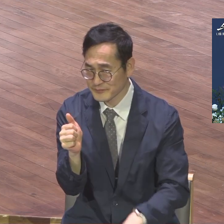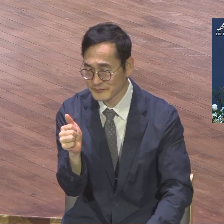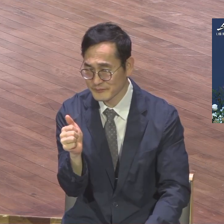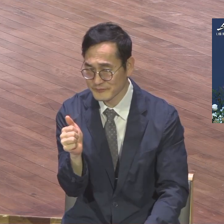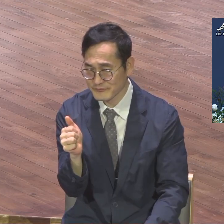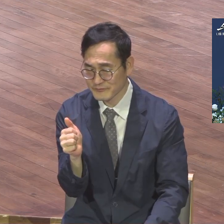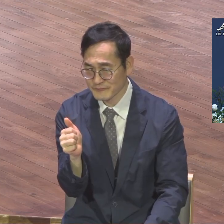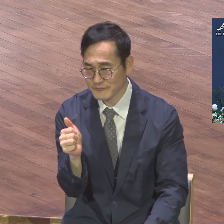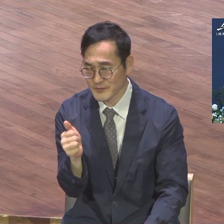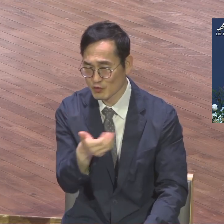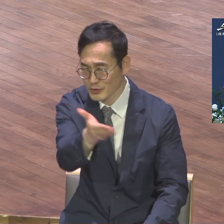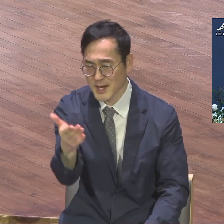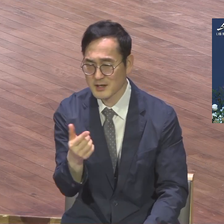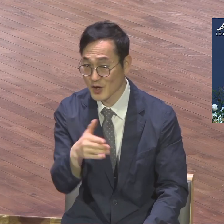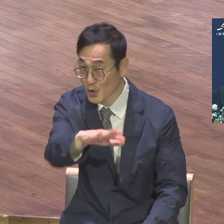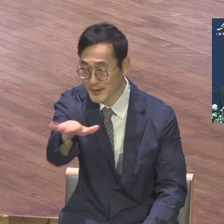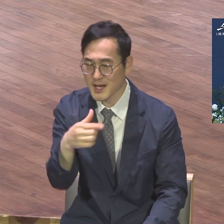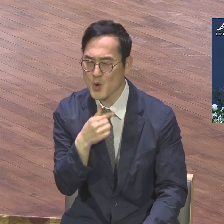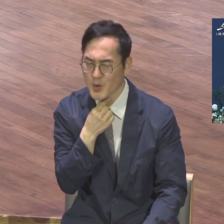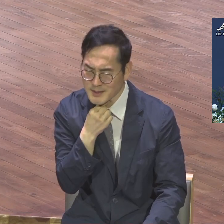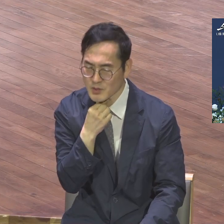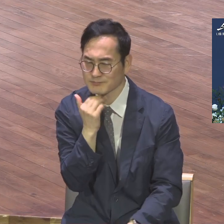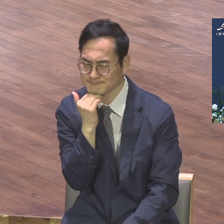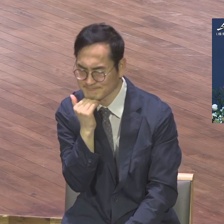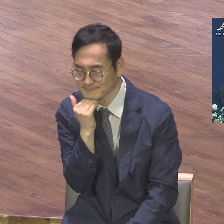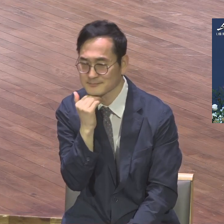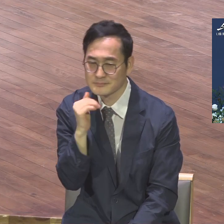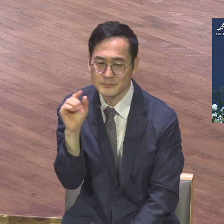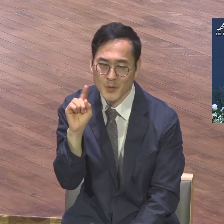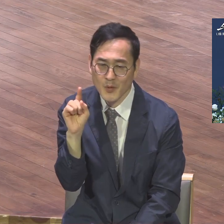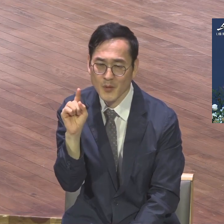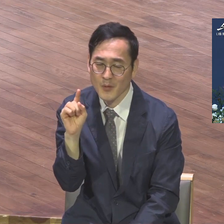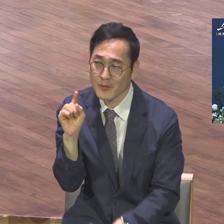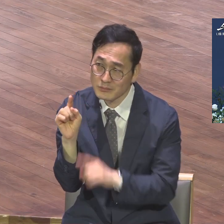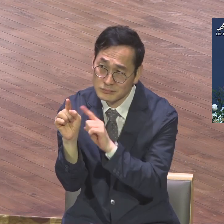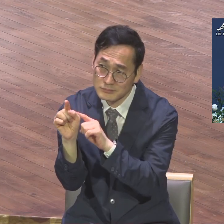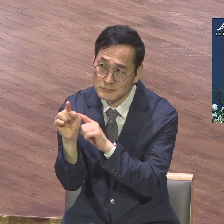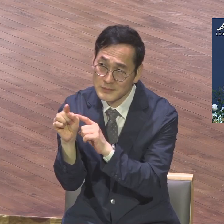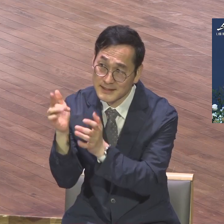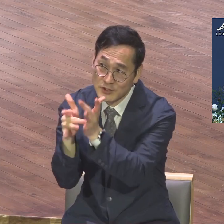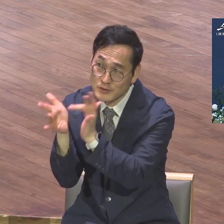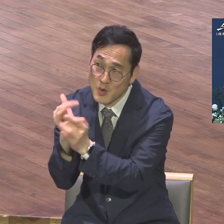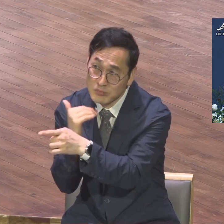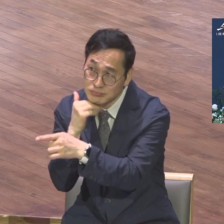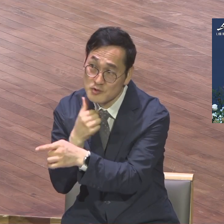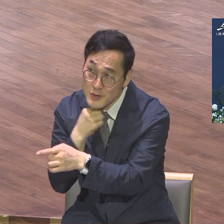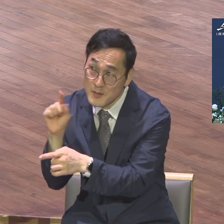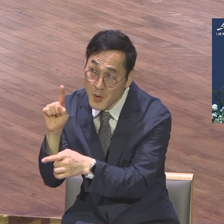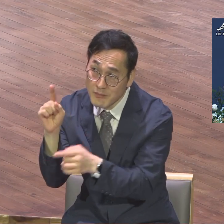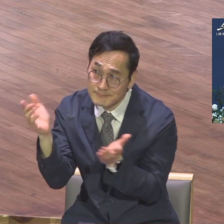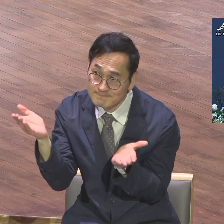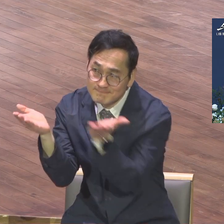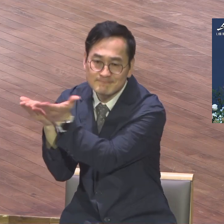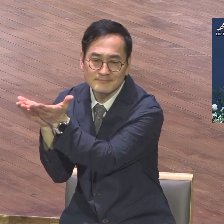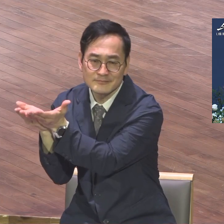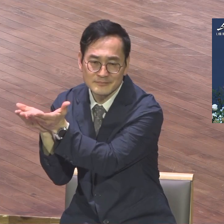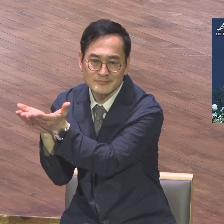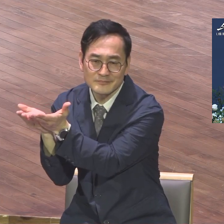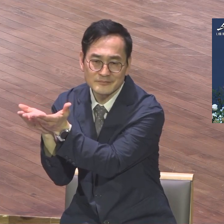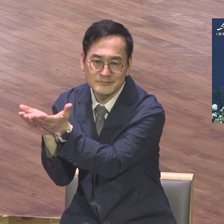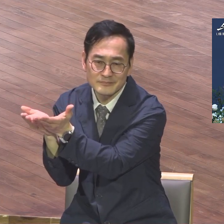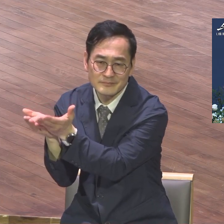방향으로, 예수님이 나를 통해 기대하시는 방향으로 생각을 일치하고 실제 내 삶